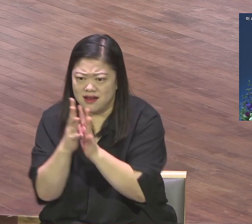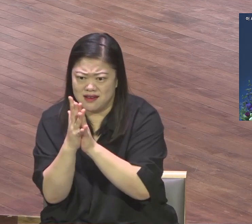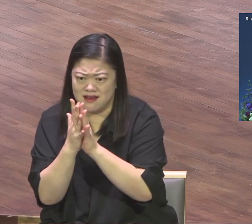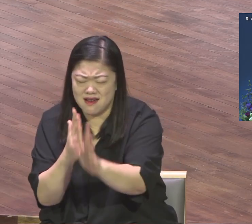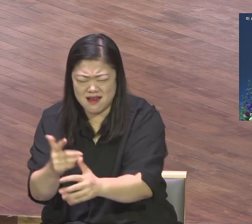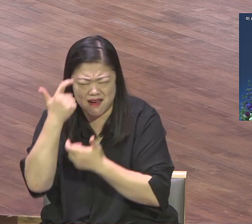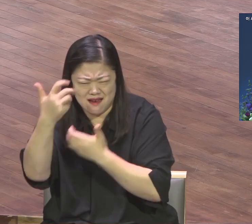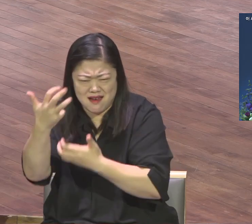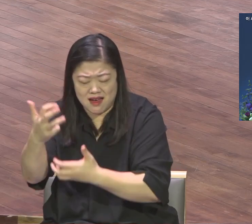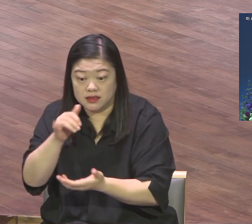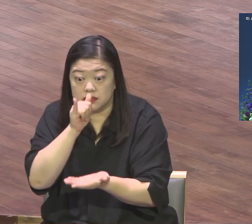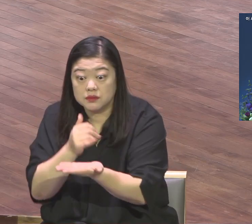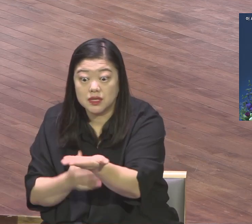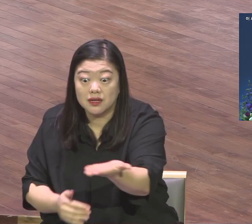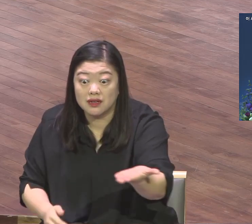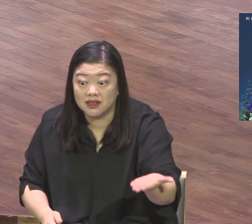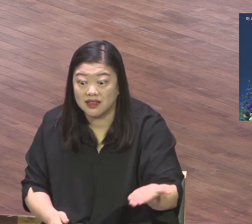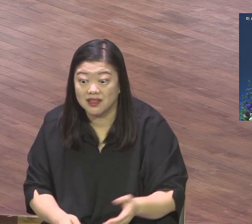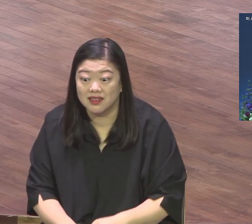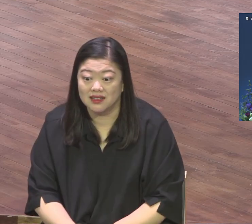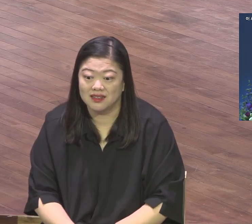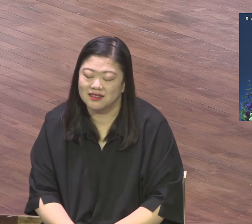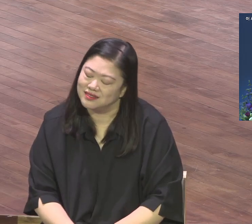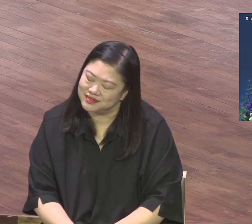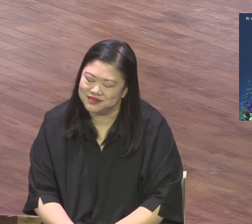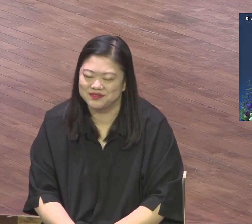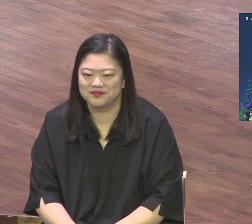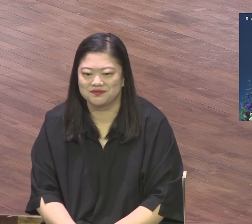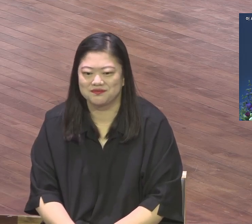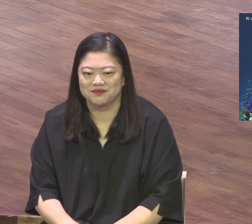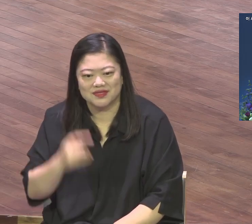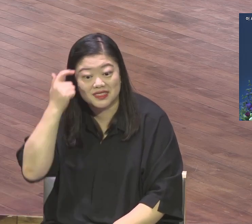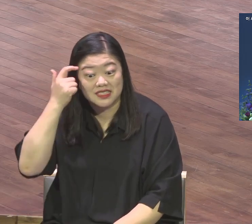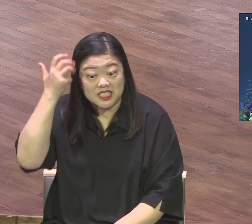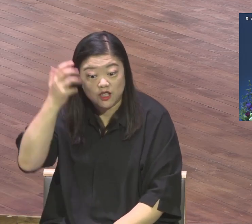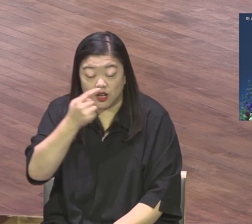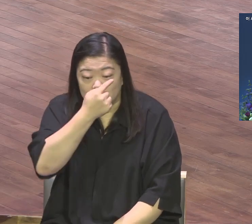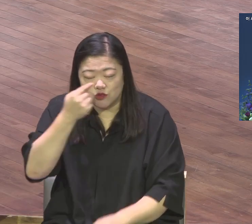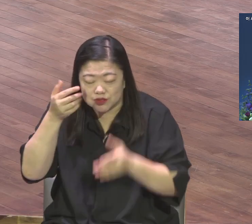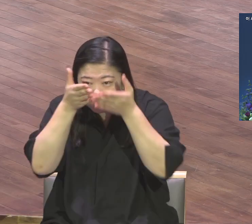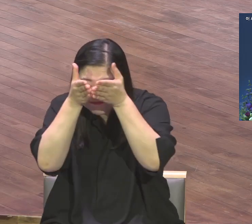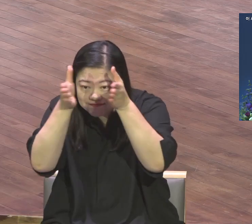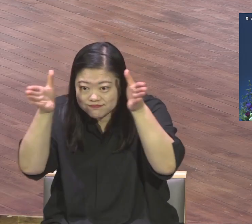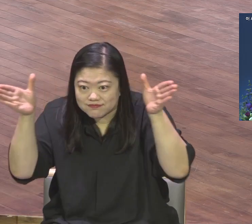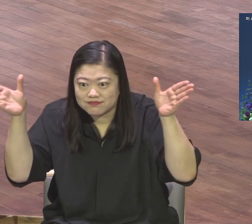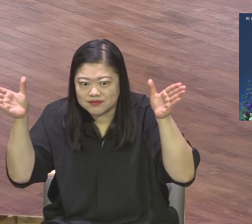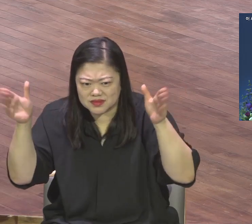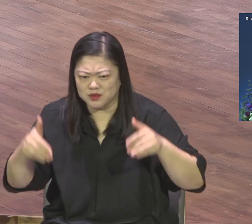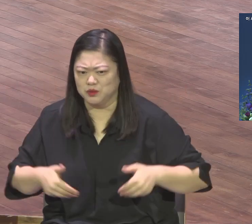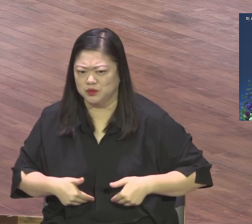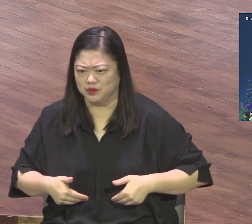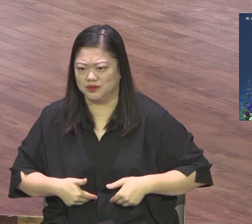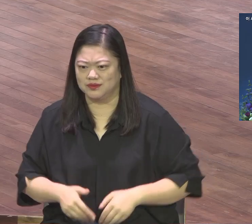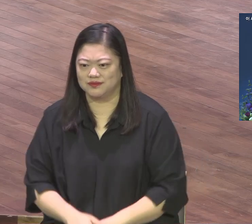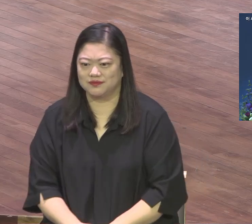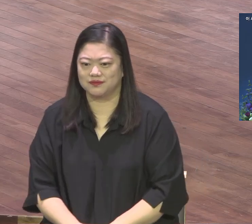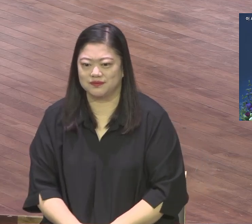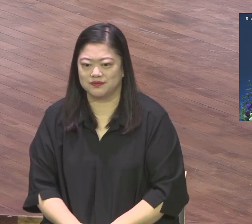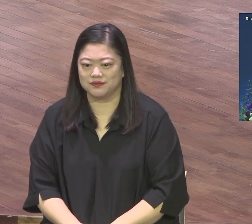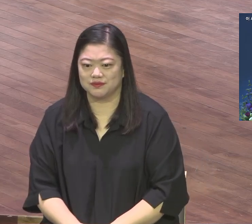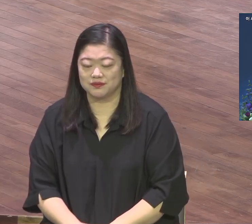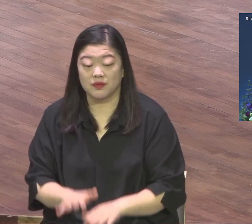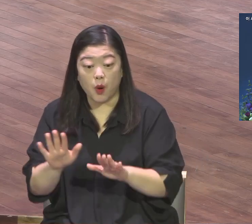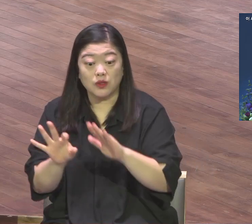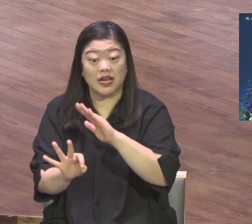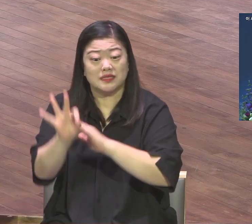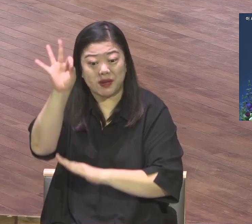사무적으로 굳건한 망대를 세워가야 돼요. 이 눈 탁, 영적인 눈을 뜨고 말. 오늘 아침에 우리가 제가 이